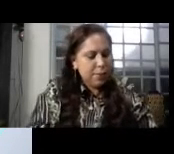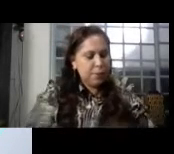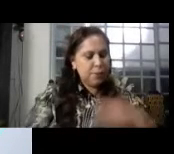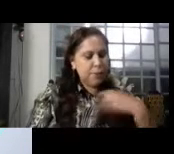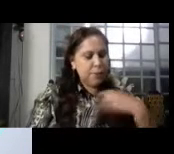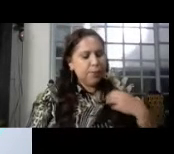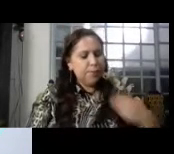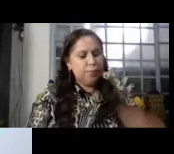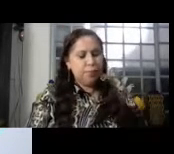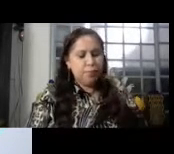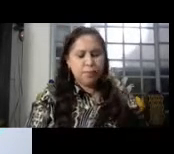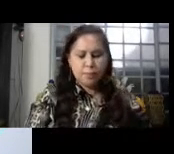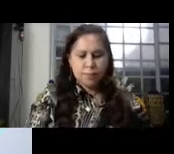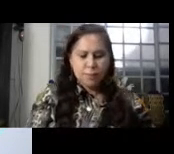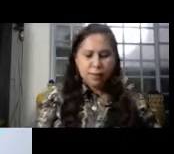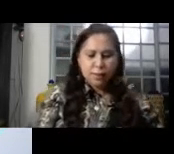Pronto.